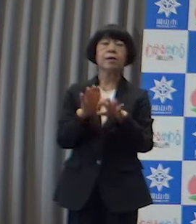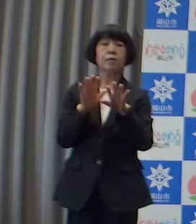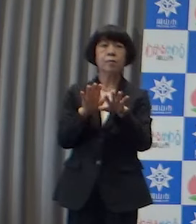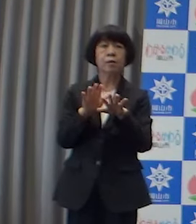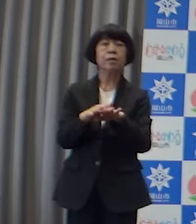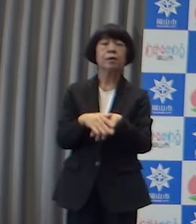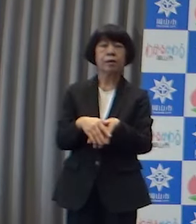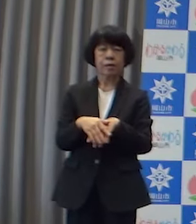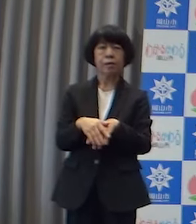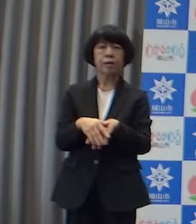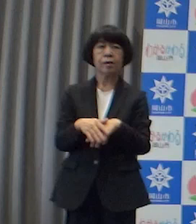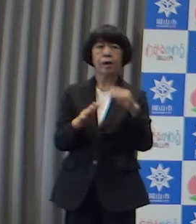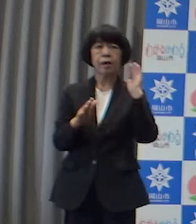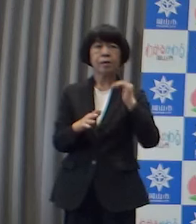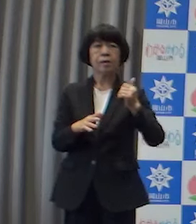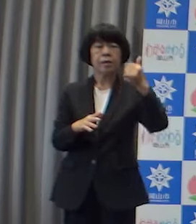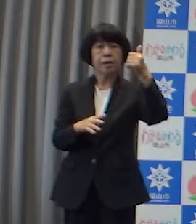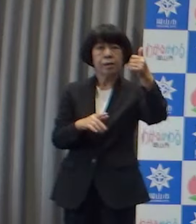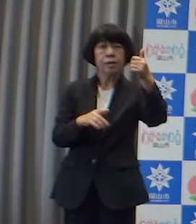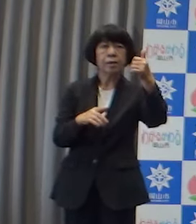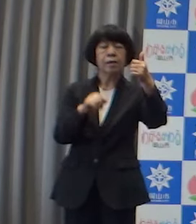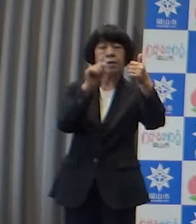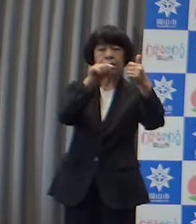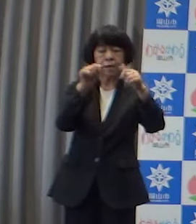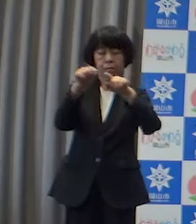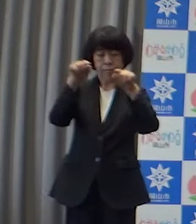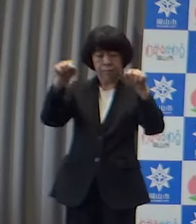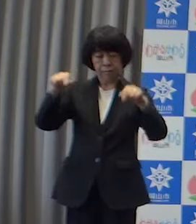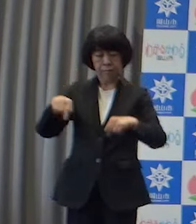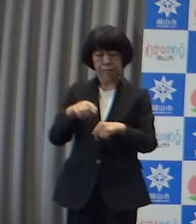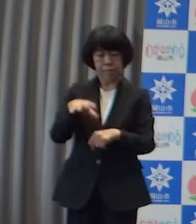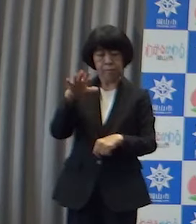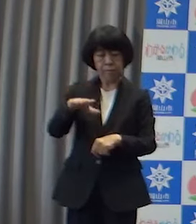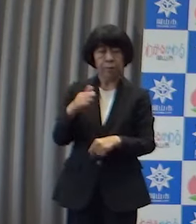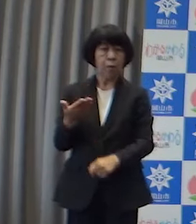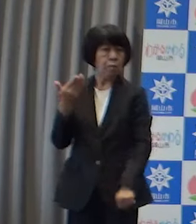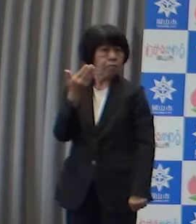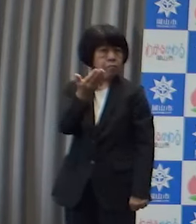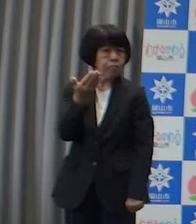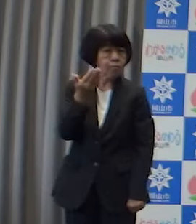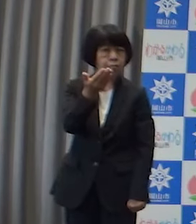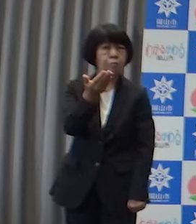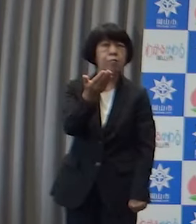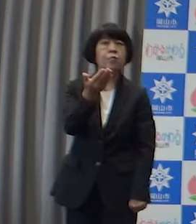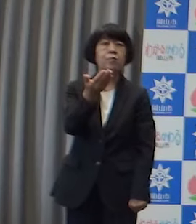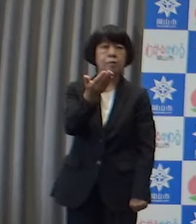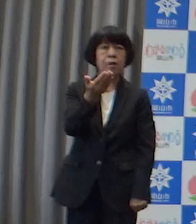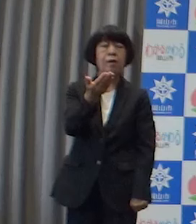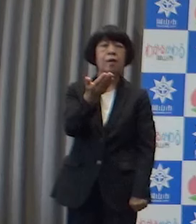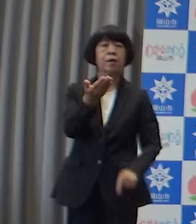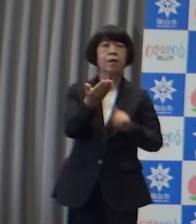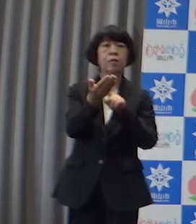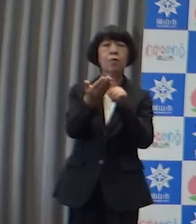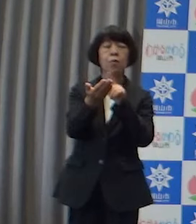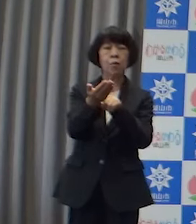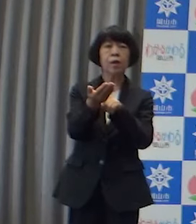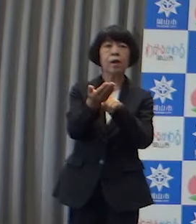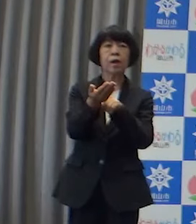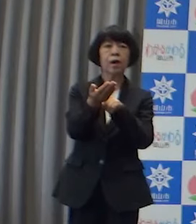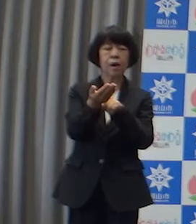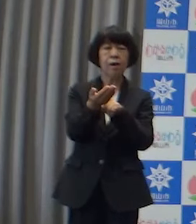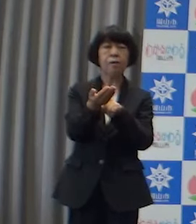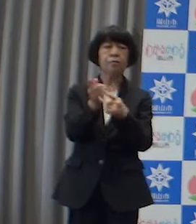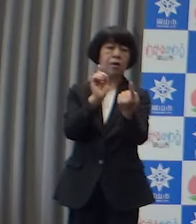知事さんに対してお伺いをしているところですから、まあ、そこで、ご回答をいただくっていうのもあるとは思